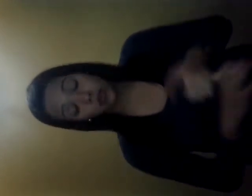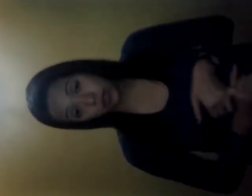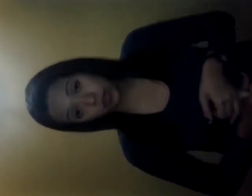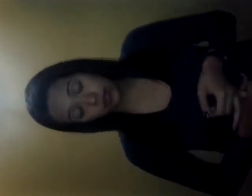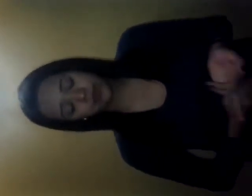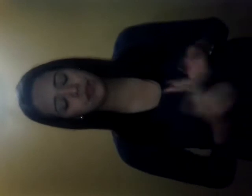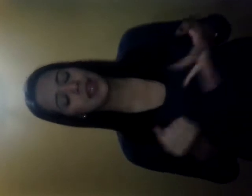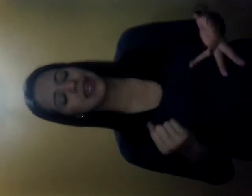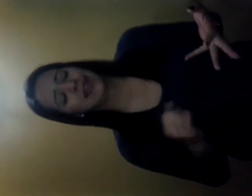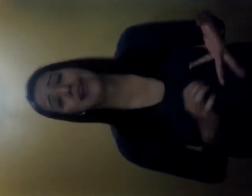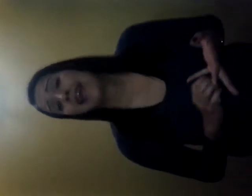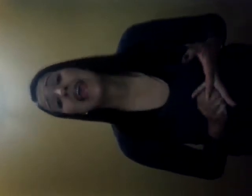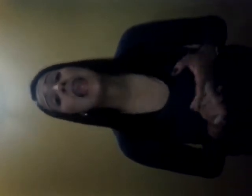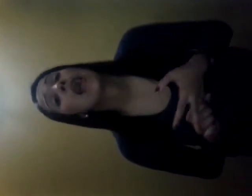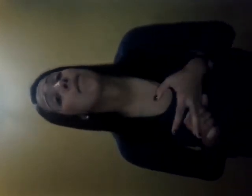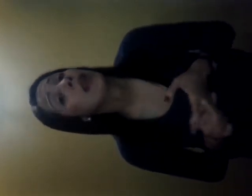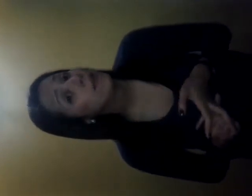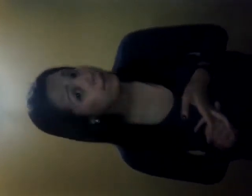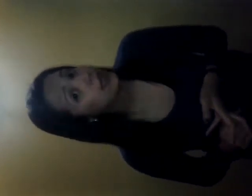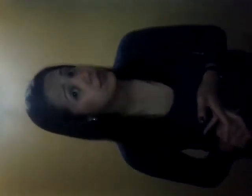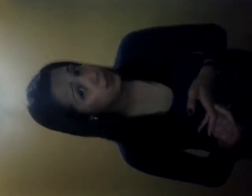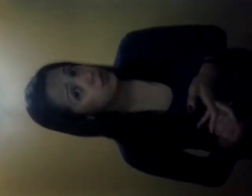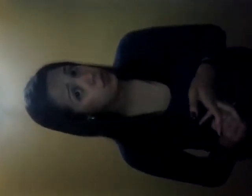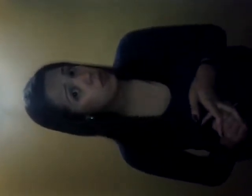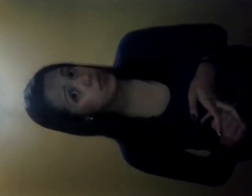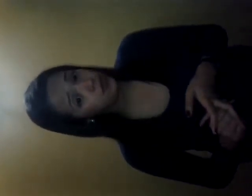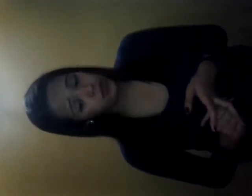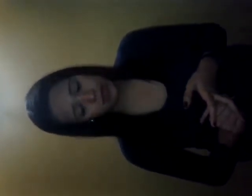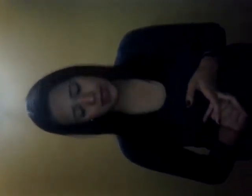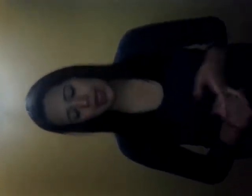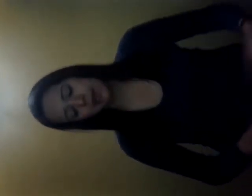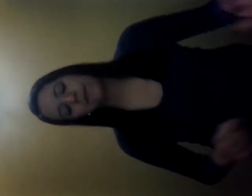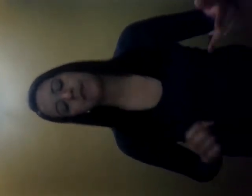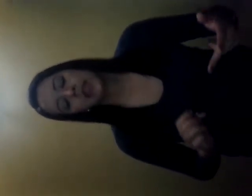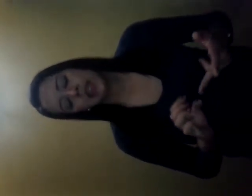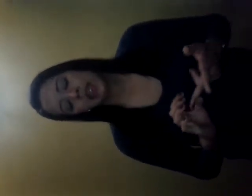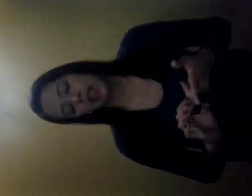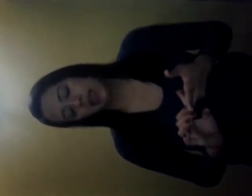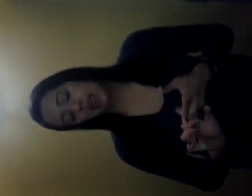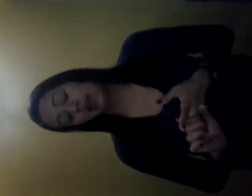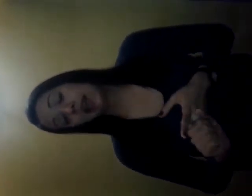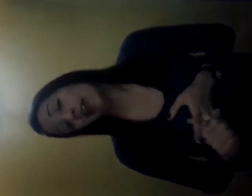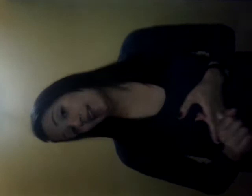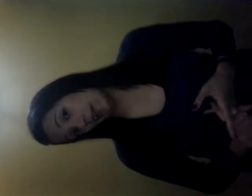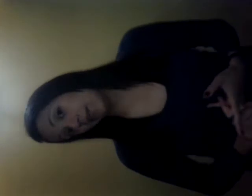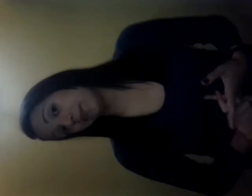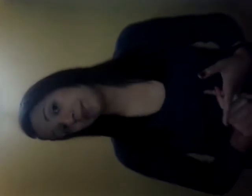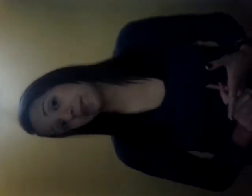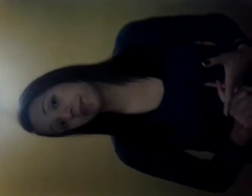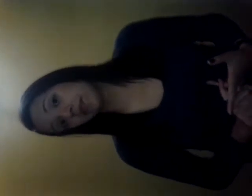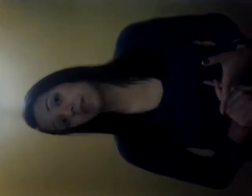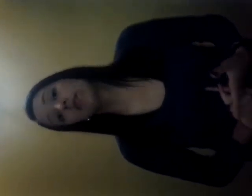fundamental. En el calendario, en el plan de calendario y en toda evaluación de asignatura.